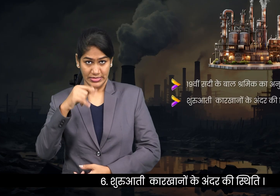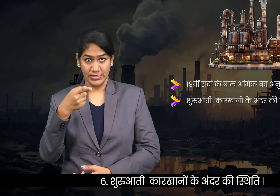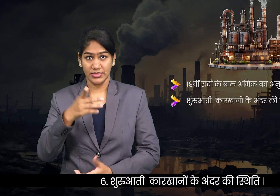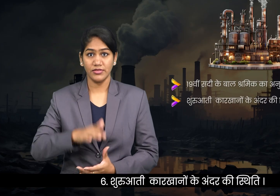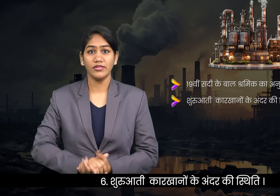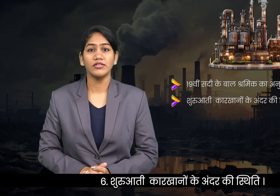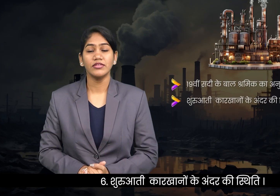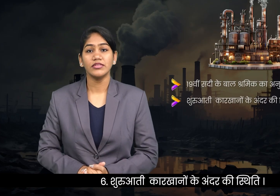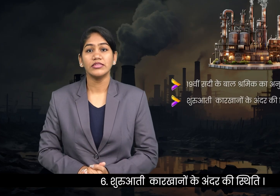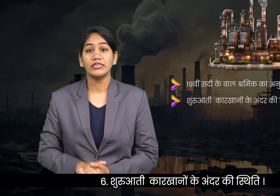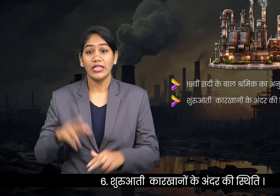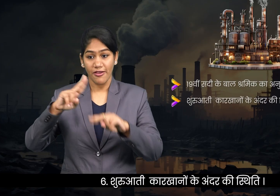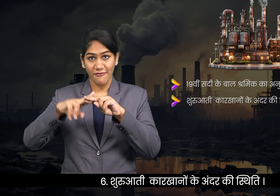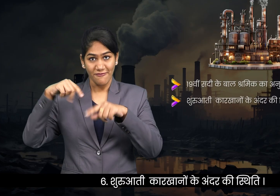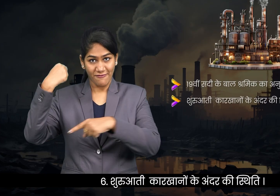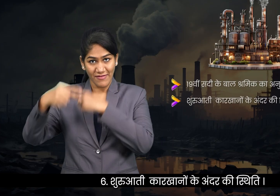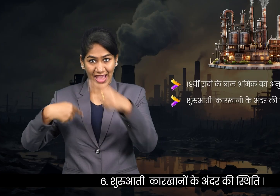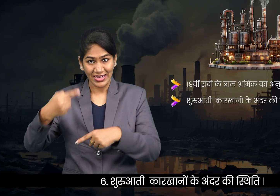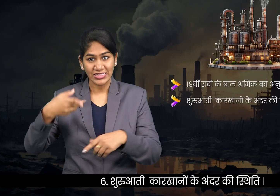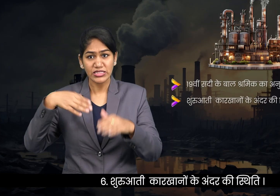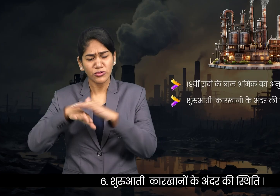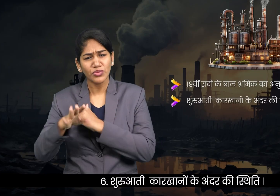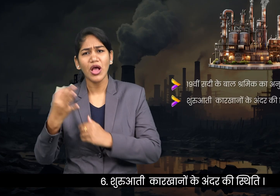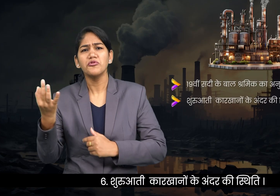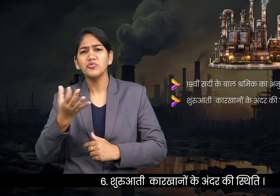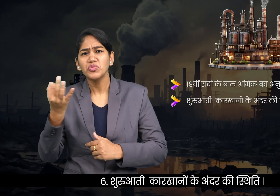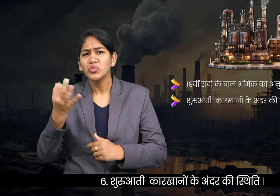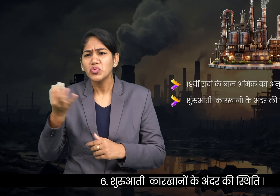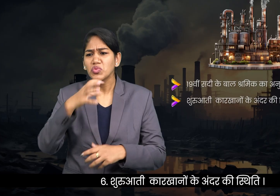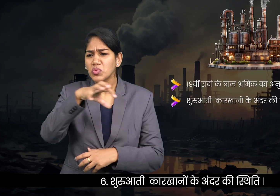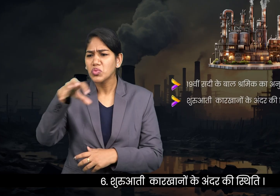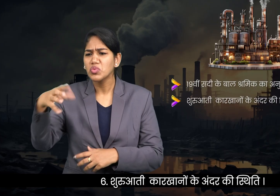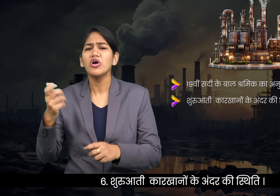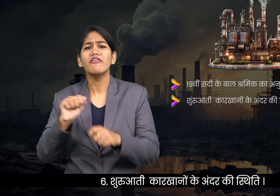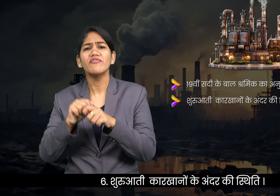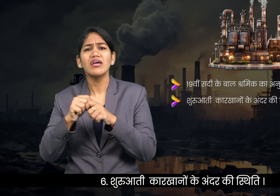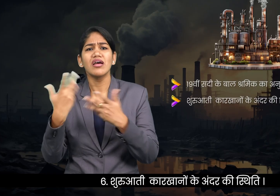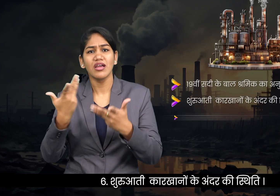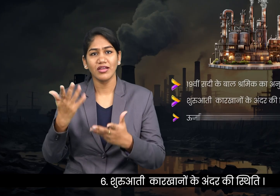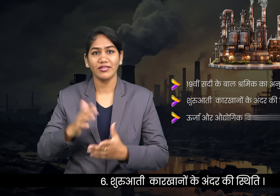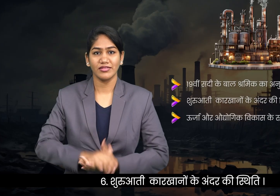6. शुरुआती कारखानों के अंदर की स्थिति।